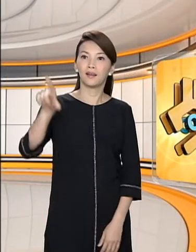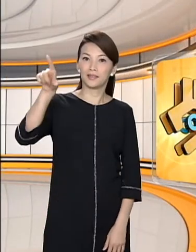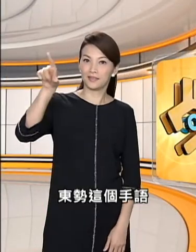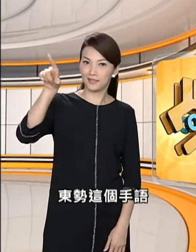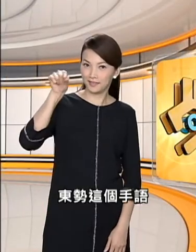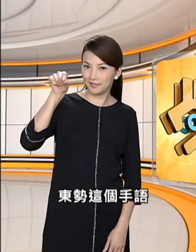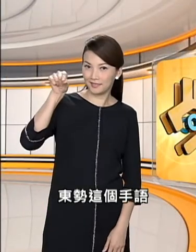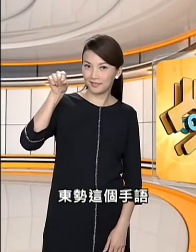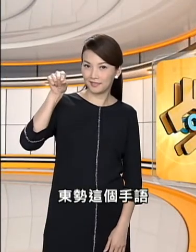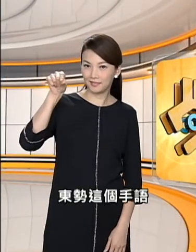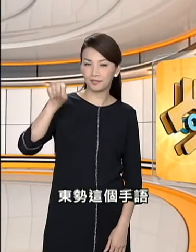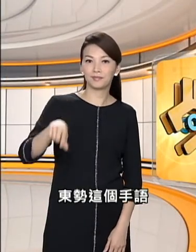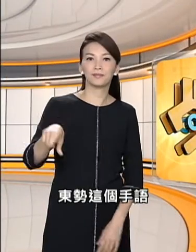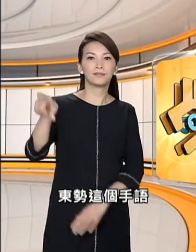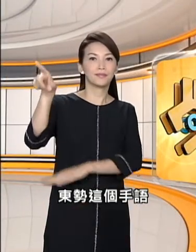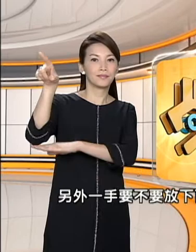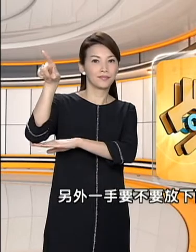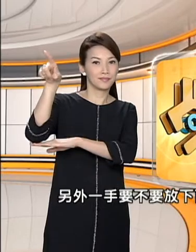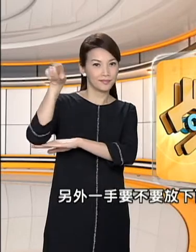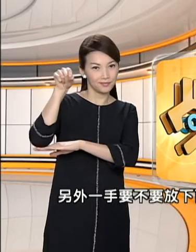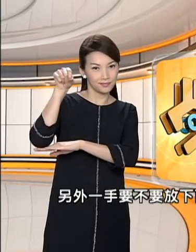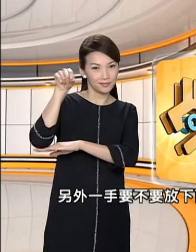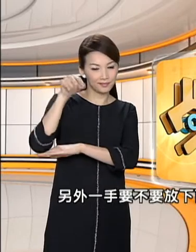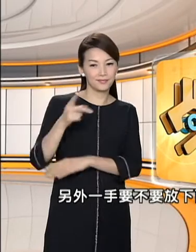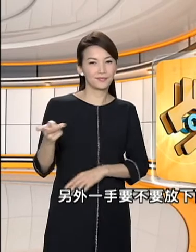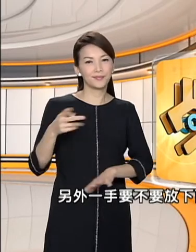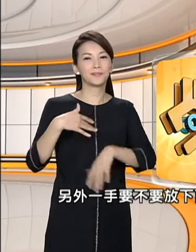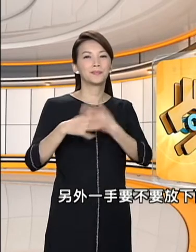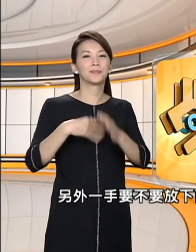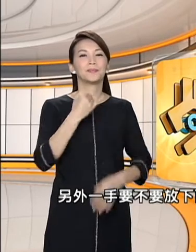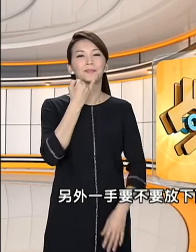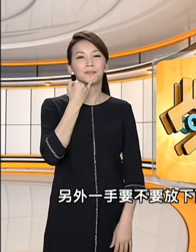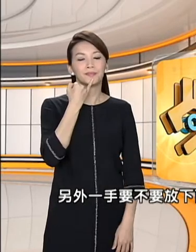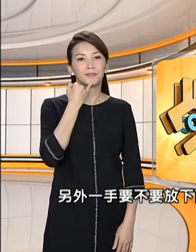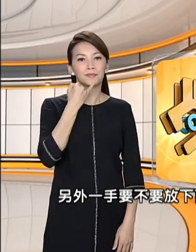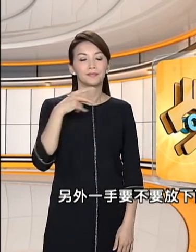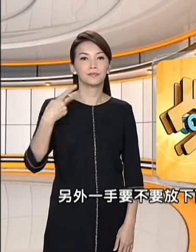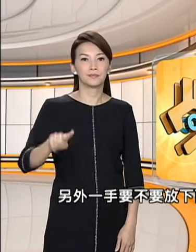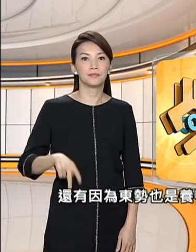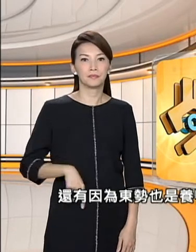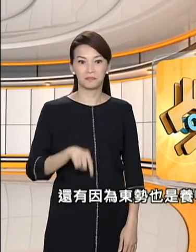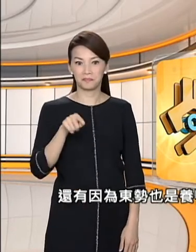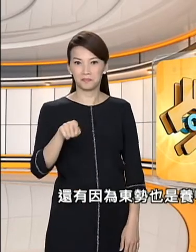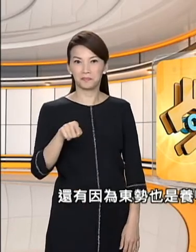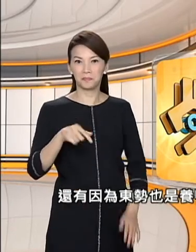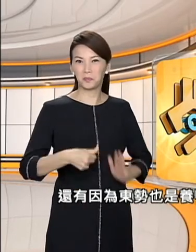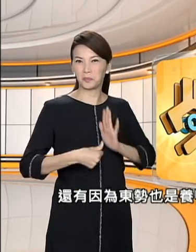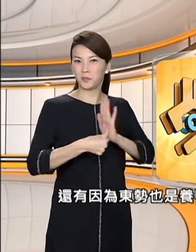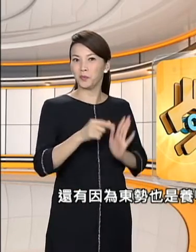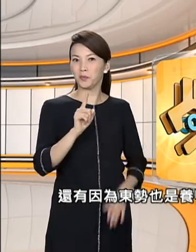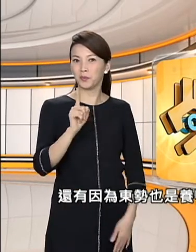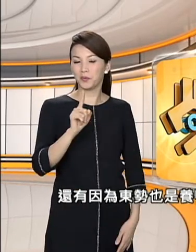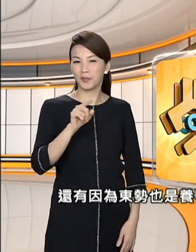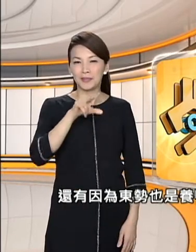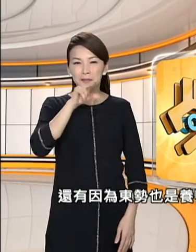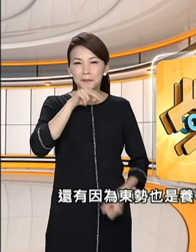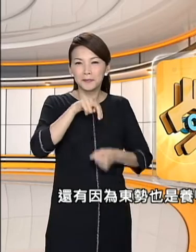东势这个手语，另外一只手要不要放下面都可以。还有，因为东势呢也是养鸭著名的农